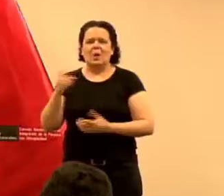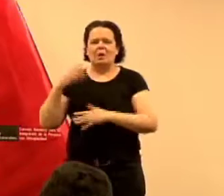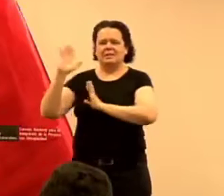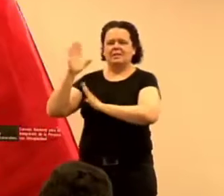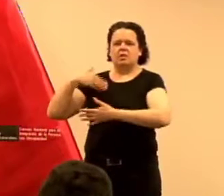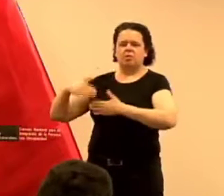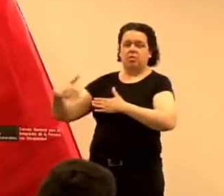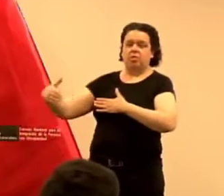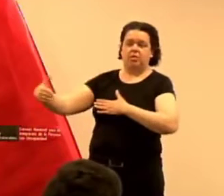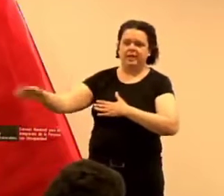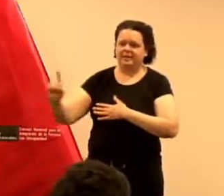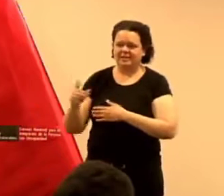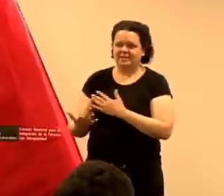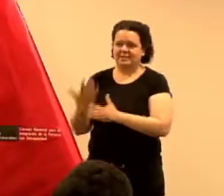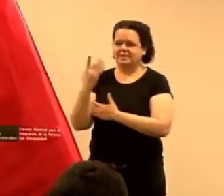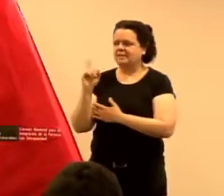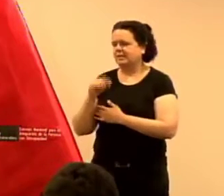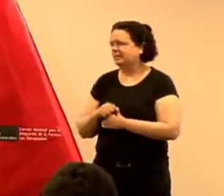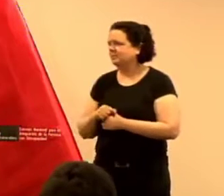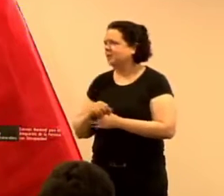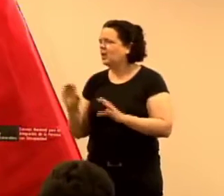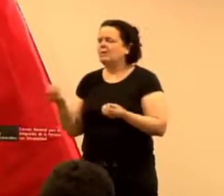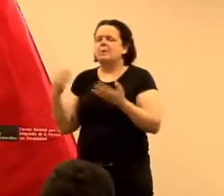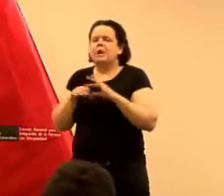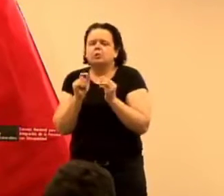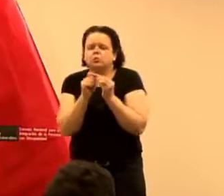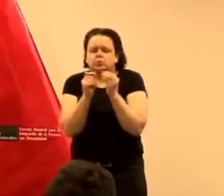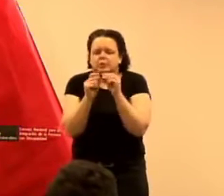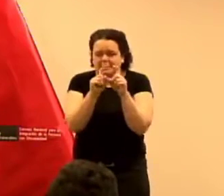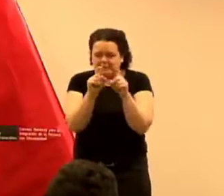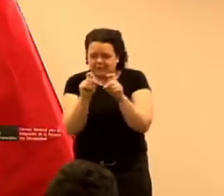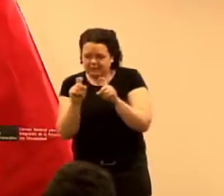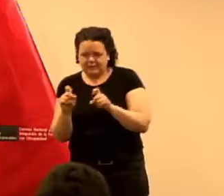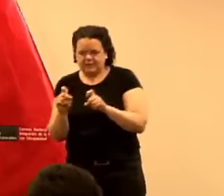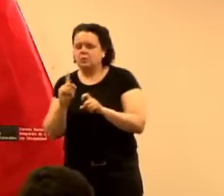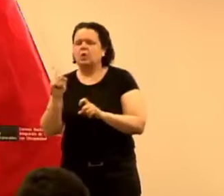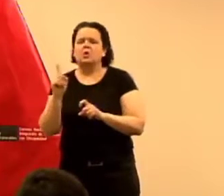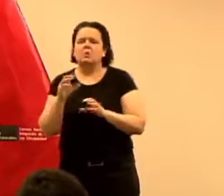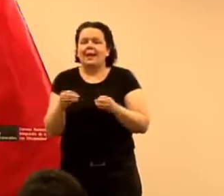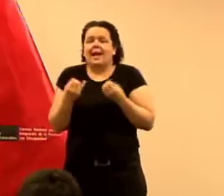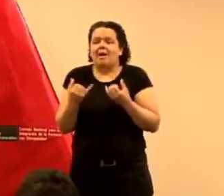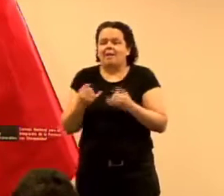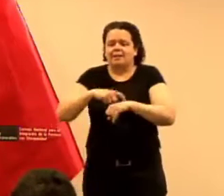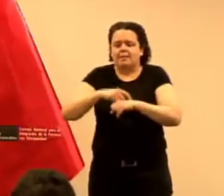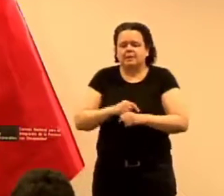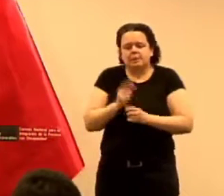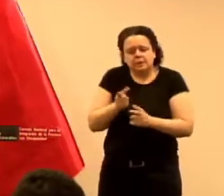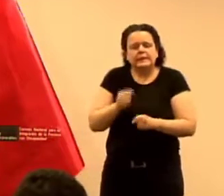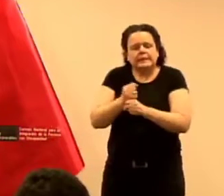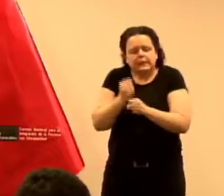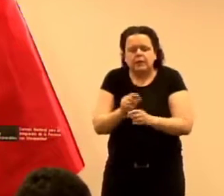presentación larga como la de la mañana. No vamos a poder entrar en detalle de las preguntas porque estamos todavía en fase de desarrollo y de validación de